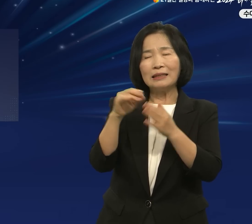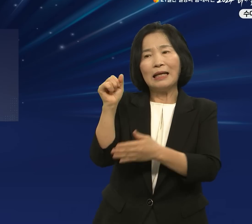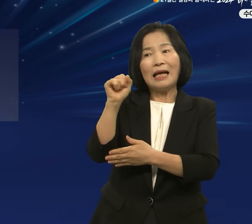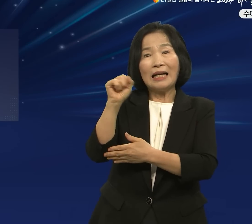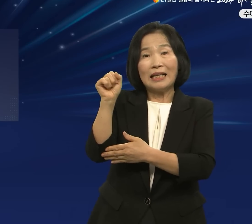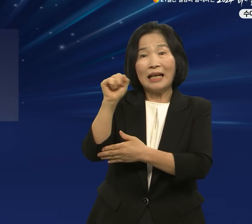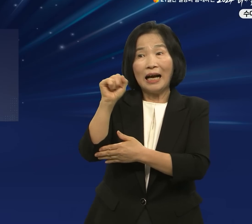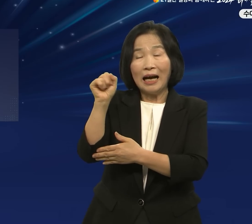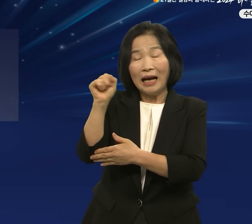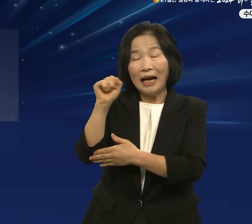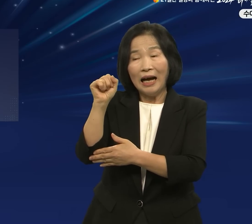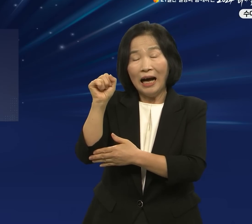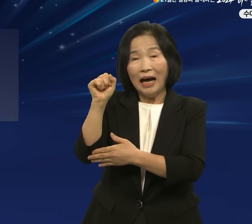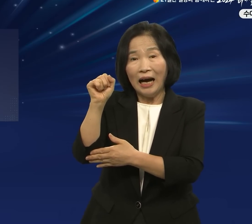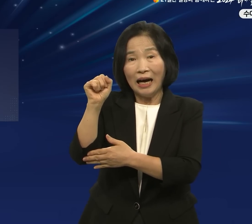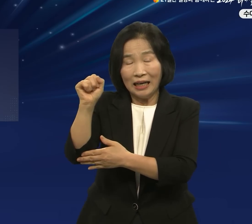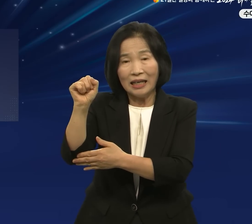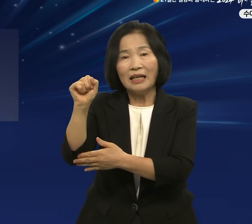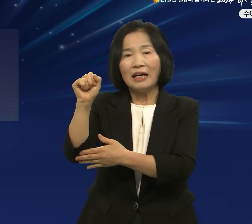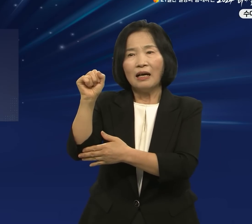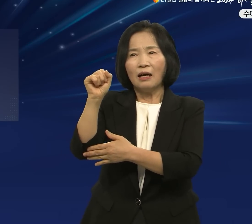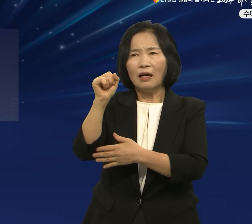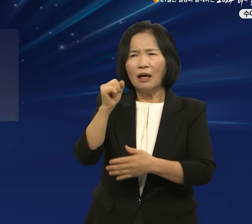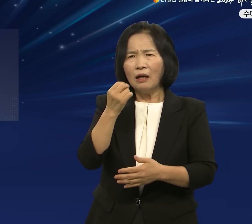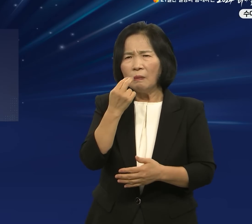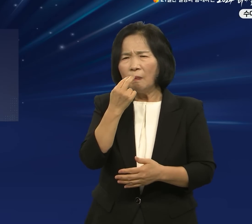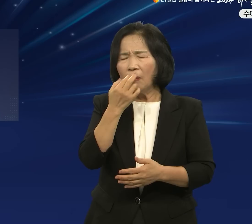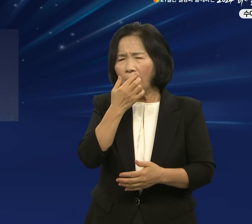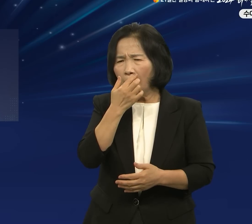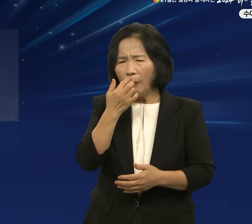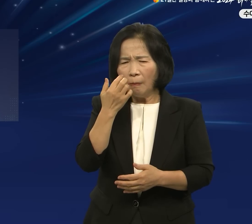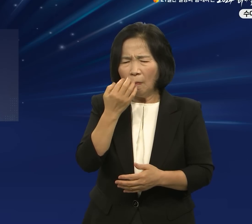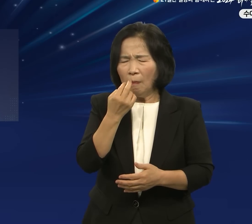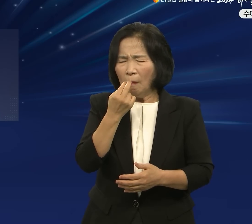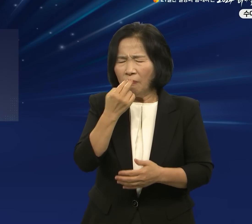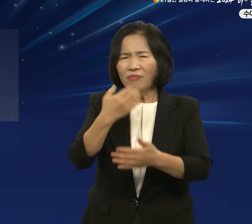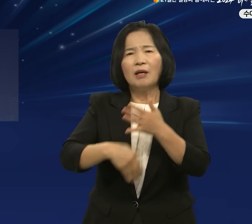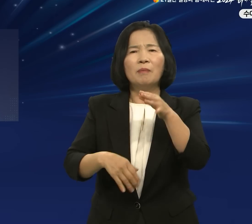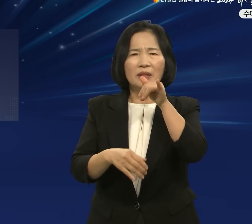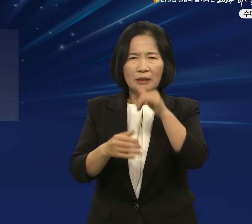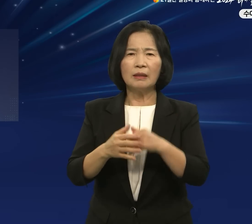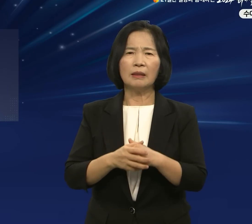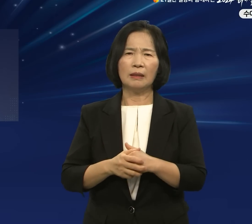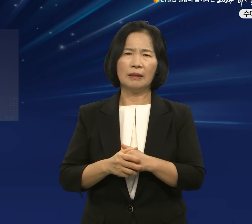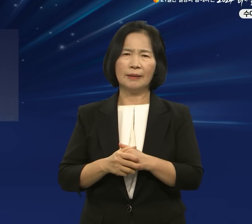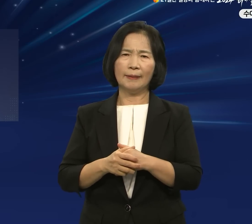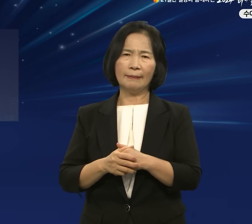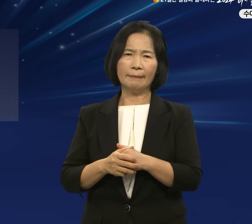여운이 아직 그 밑을 지나는 것 같습니다.